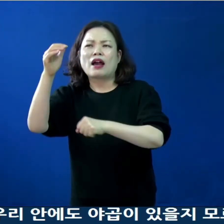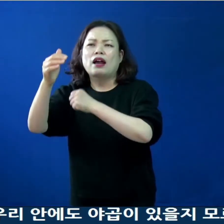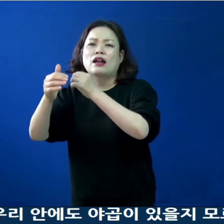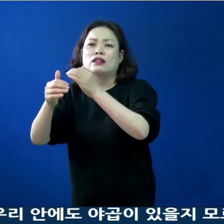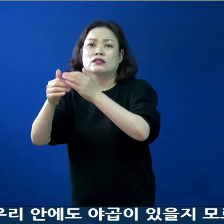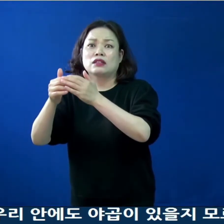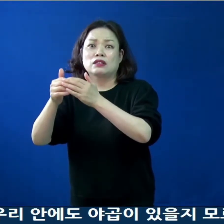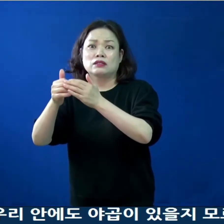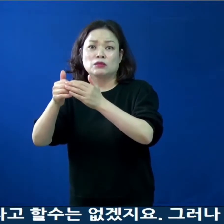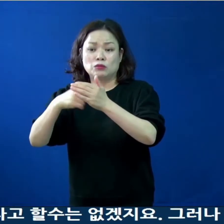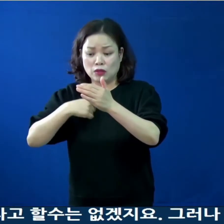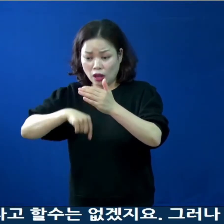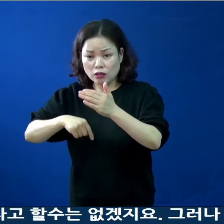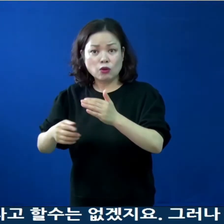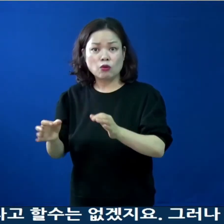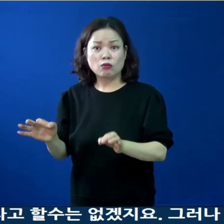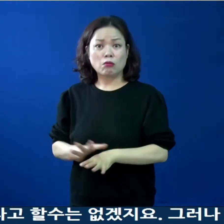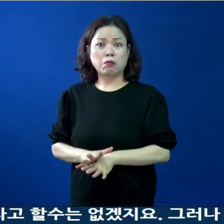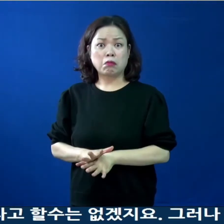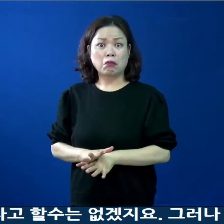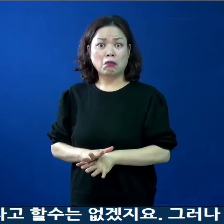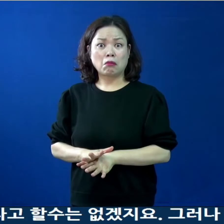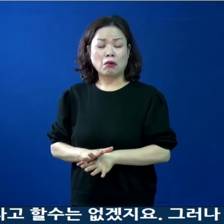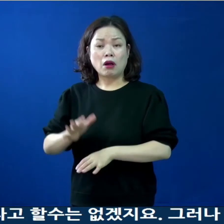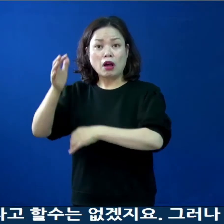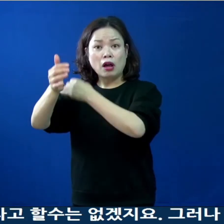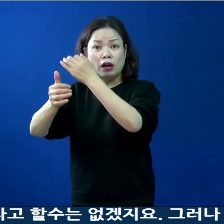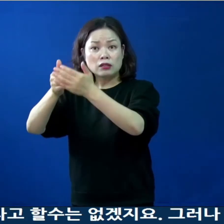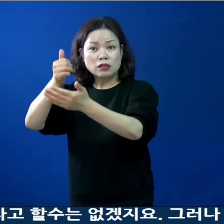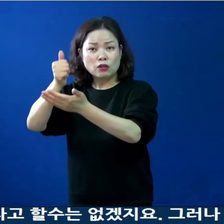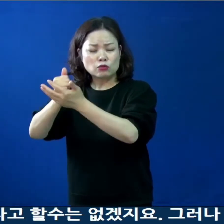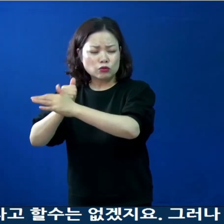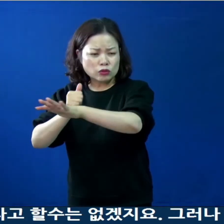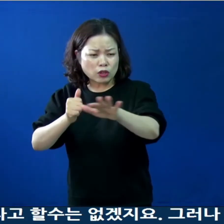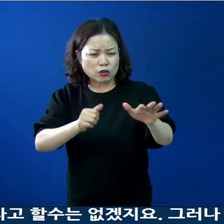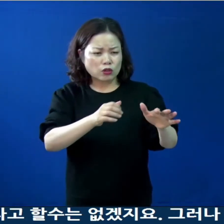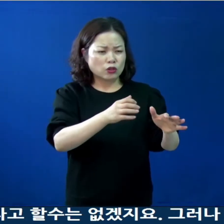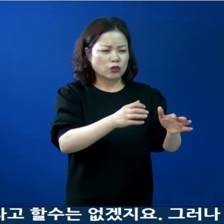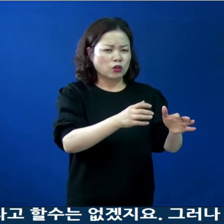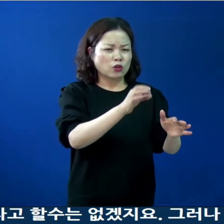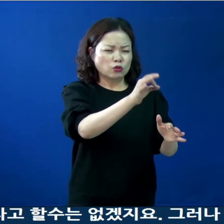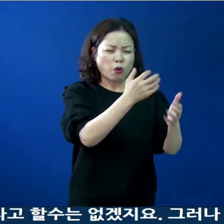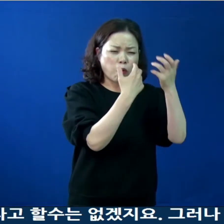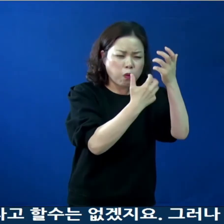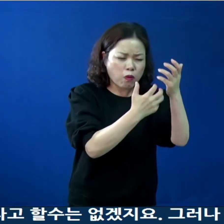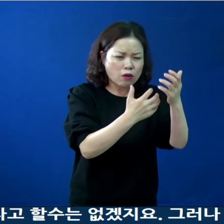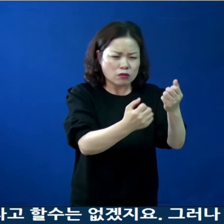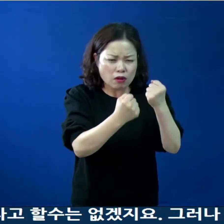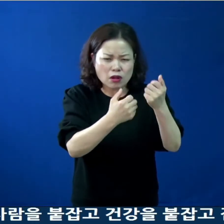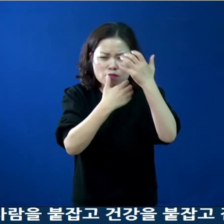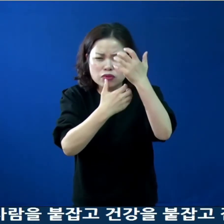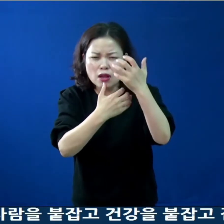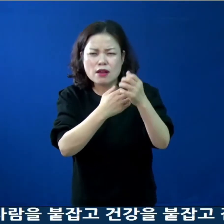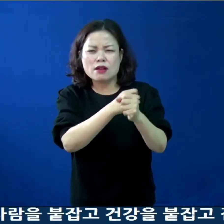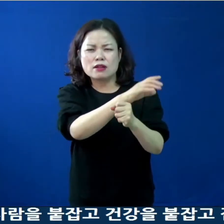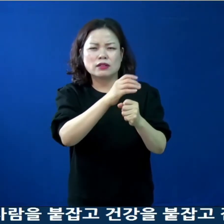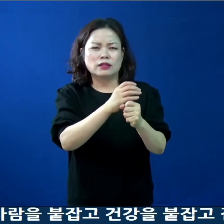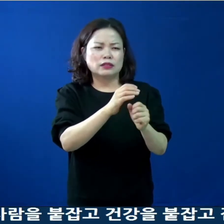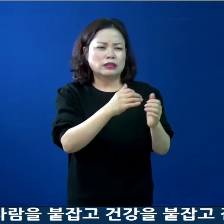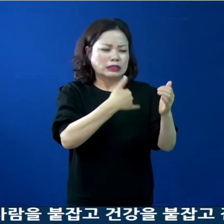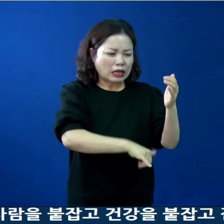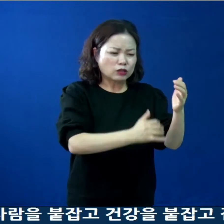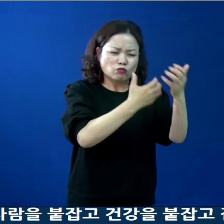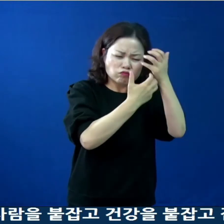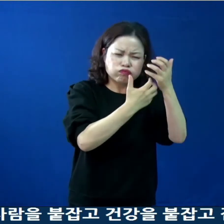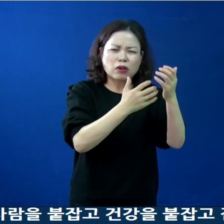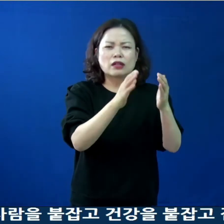사라지는 것이. 여러분, 하나님은 우리가 돈을 붙잡고 사람 붙잡고 건강 붙잡고 내 자녀 붙잡고 자꾸 할 때마다,